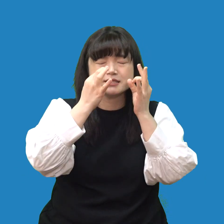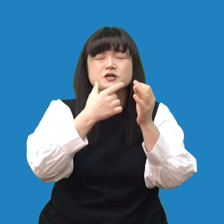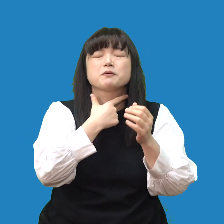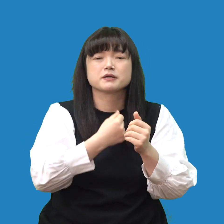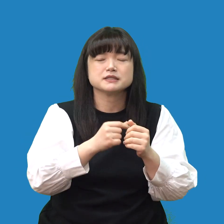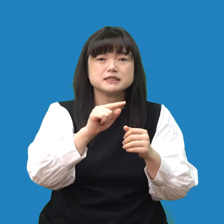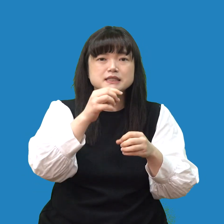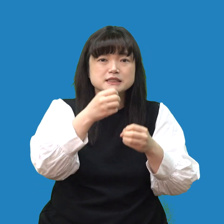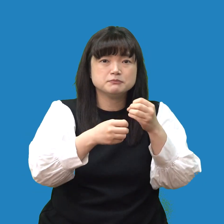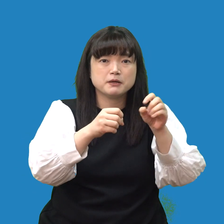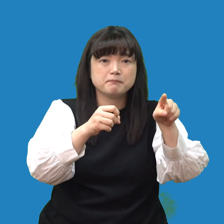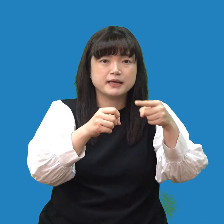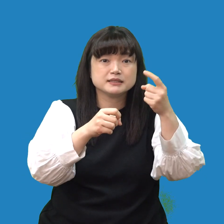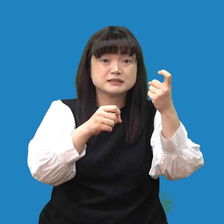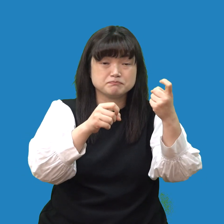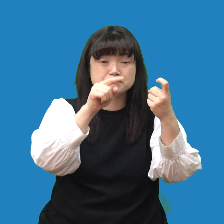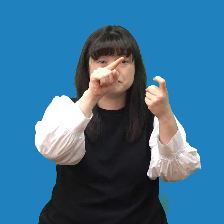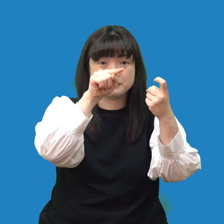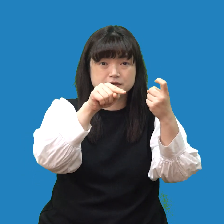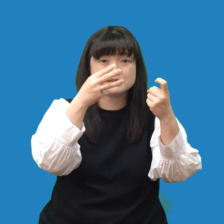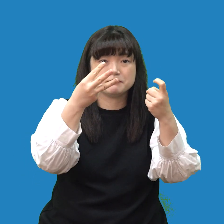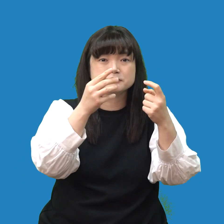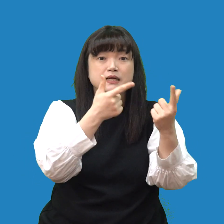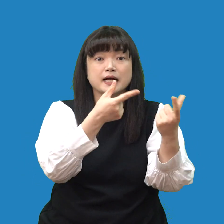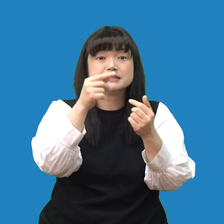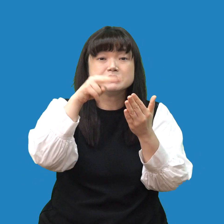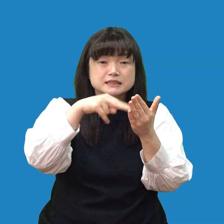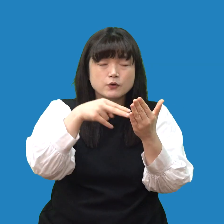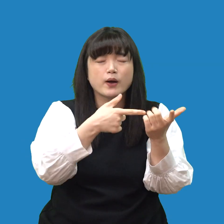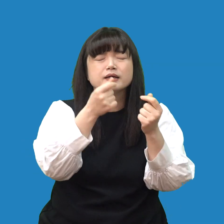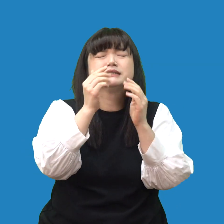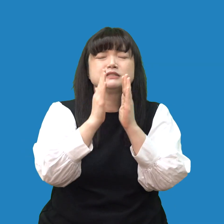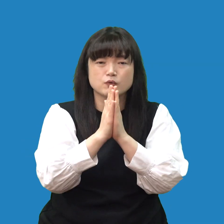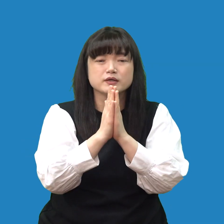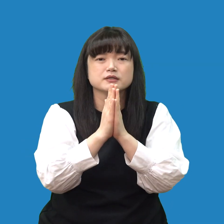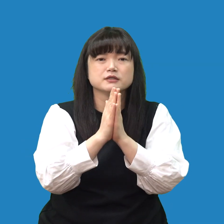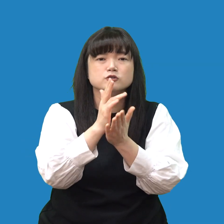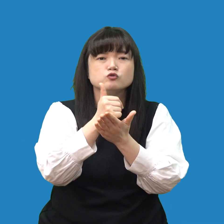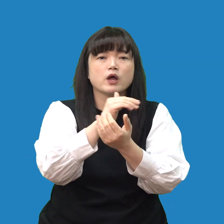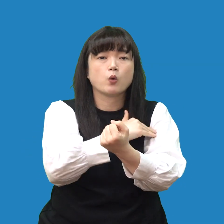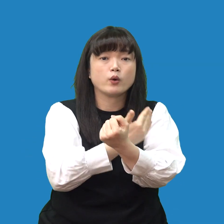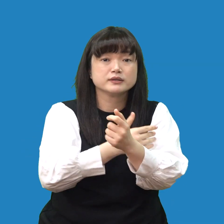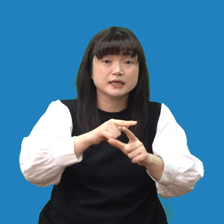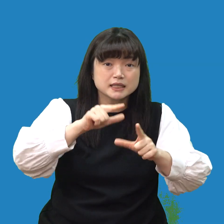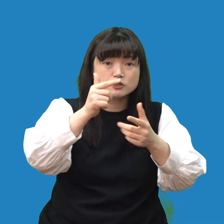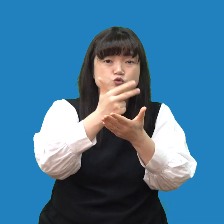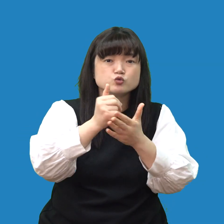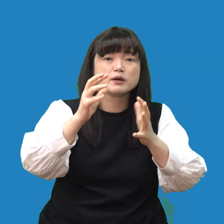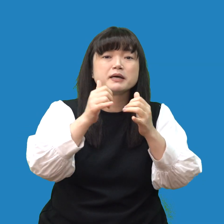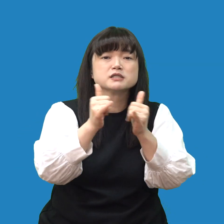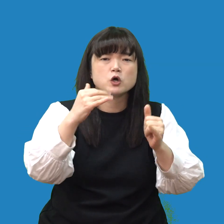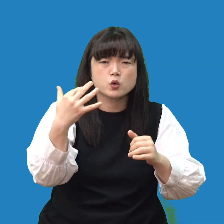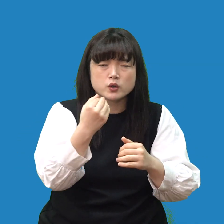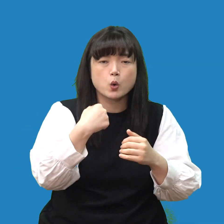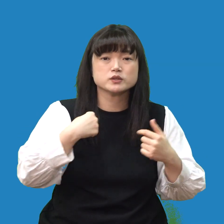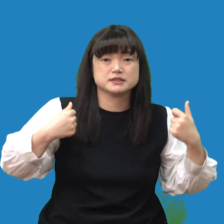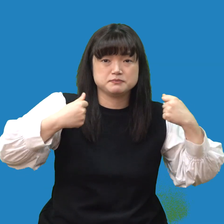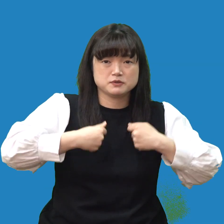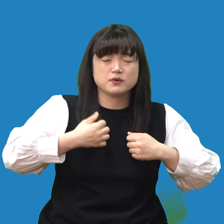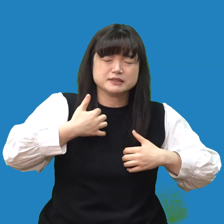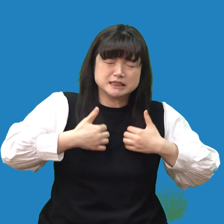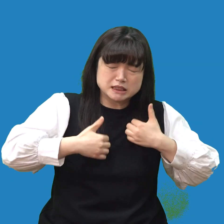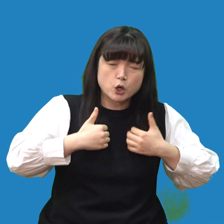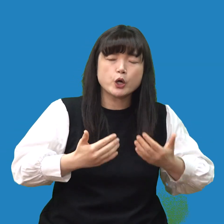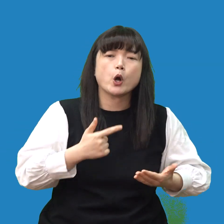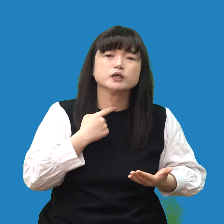시편 110편 다 함께 우리 읽고 같이 기도하겠습니다. 주의 권능의 날에 주의 백성이 거룩한 옷을